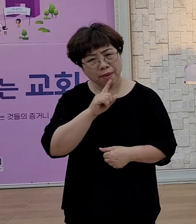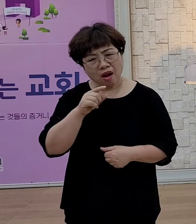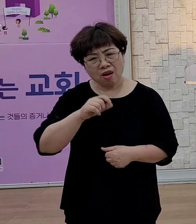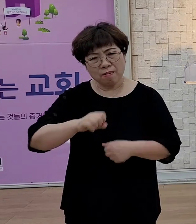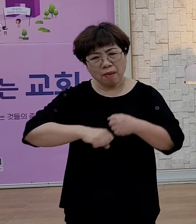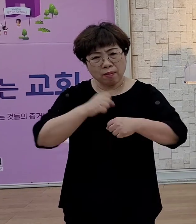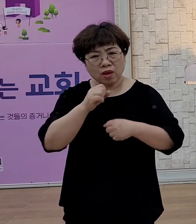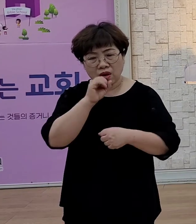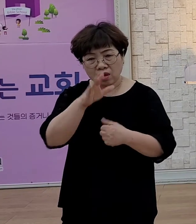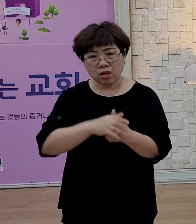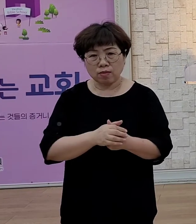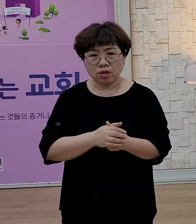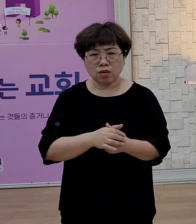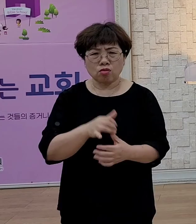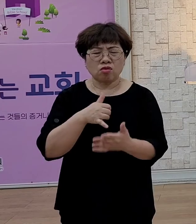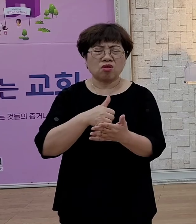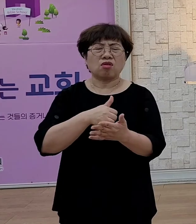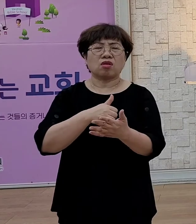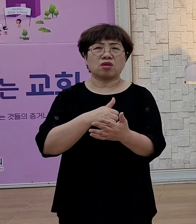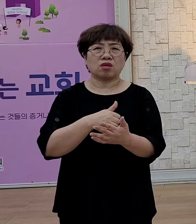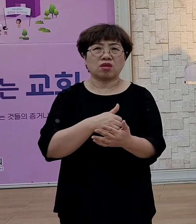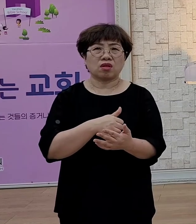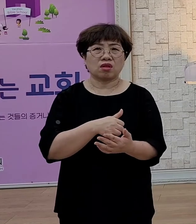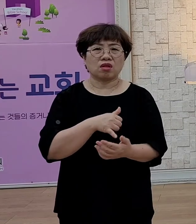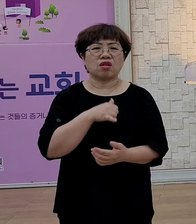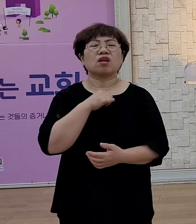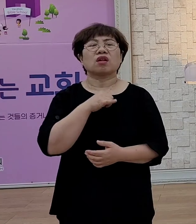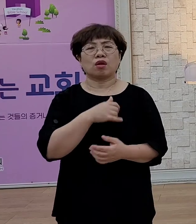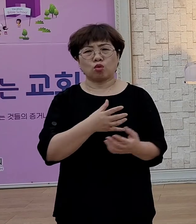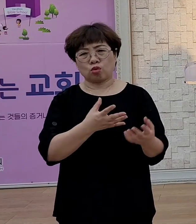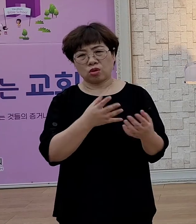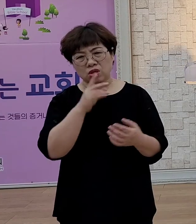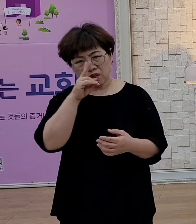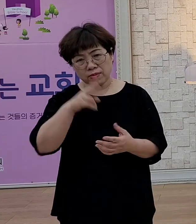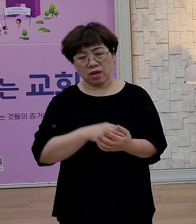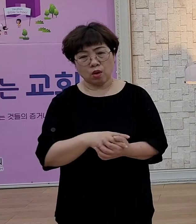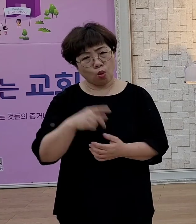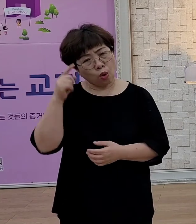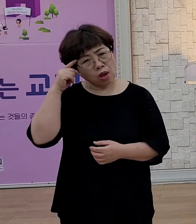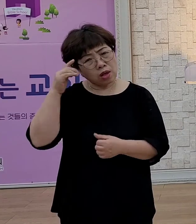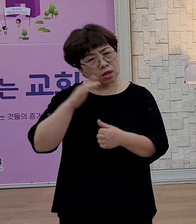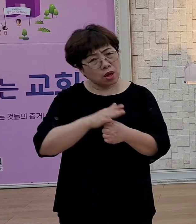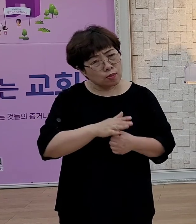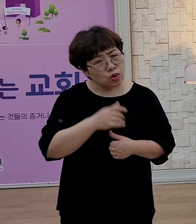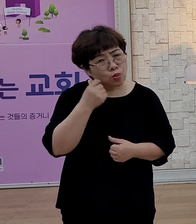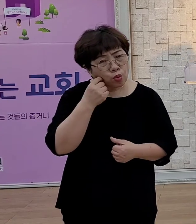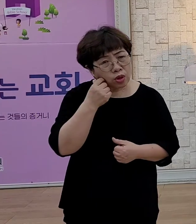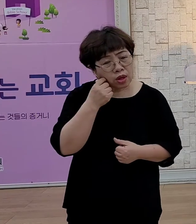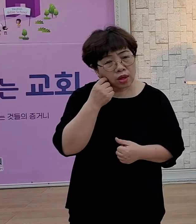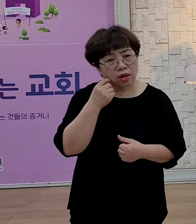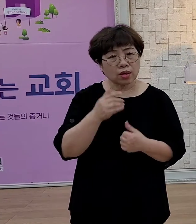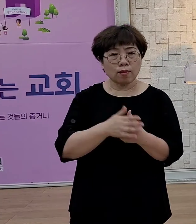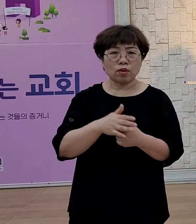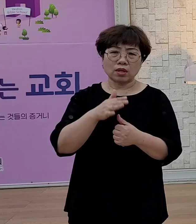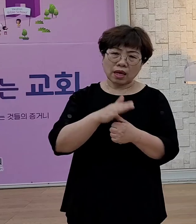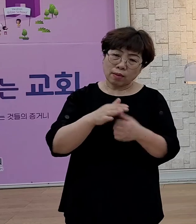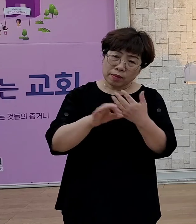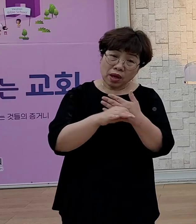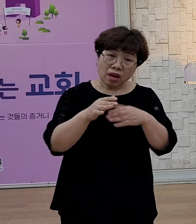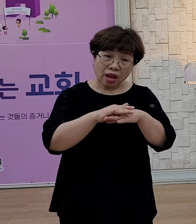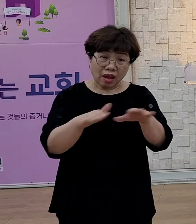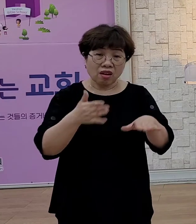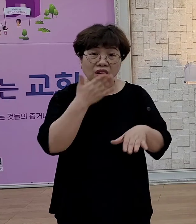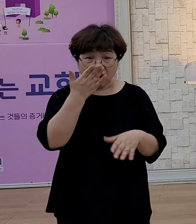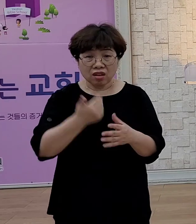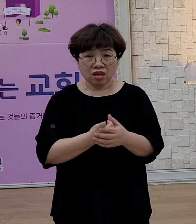그래 자살도 막 제 감정대로 다 해버릴. 조금만 참으면 해결될 수 있는 부분이 있는데 그냥